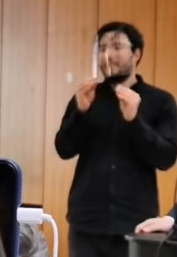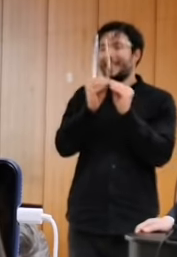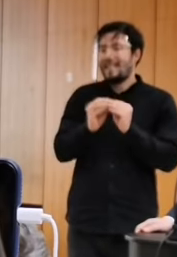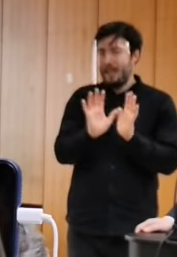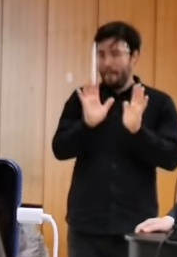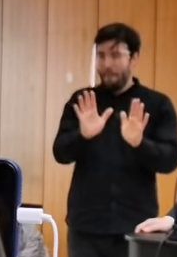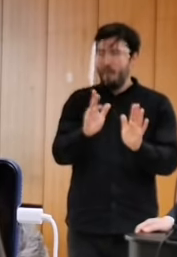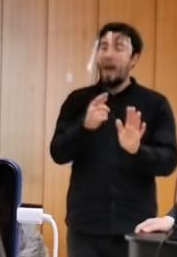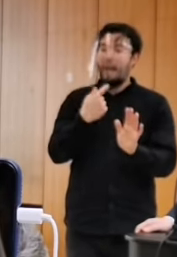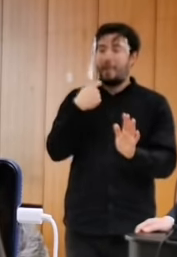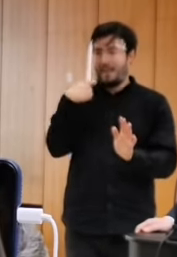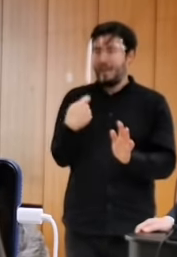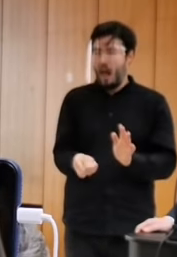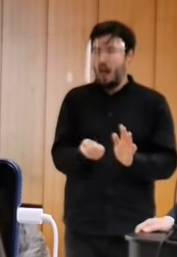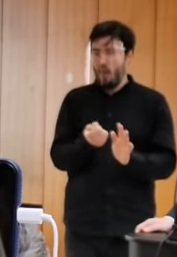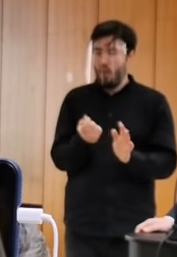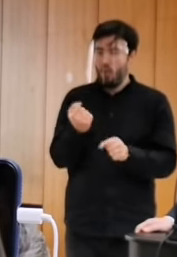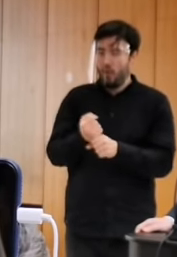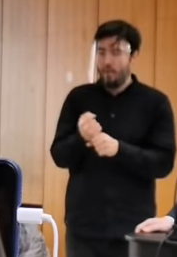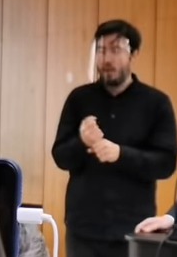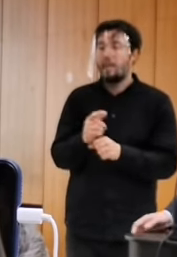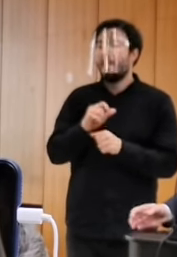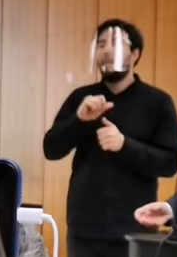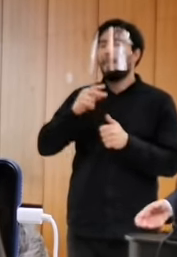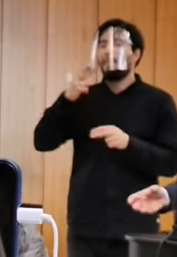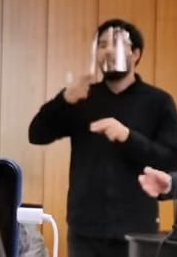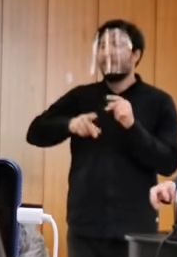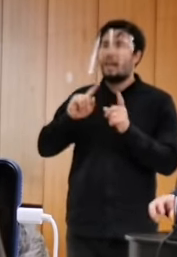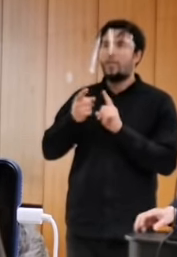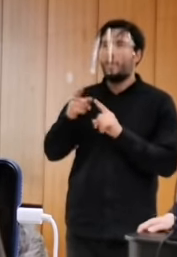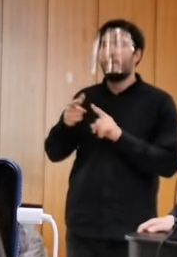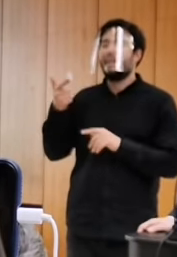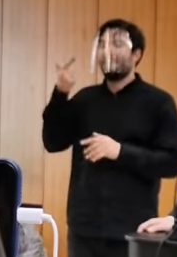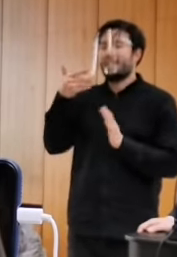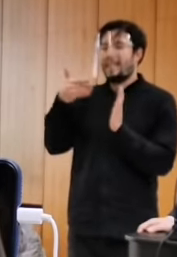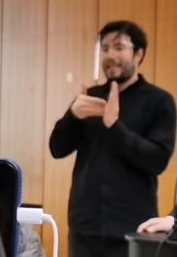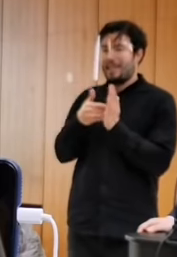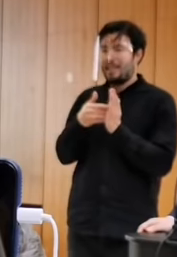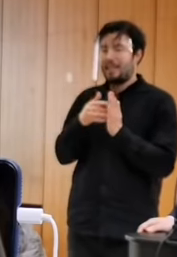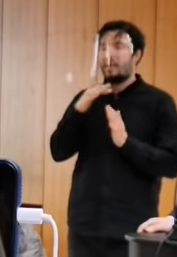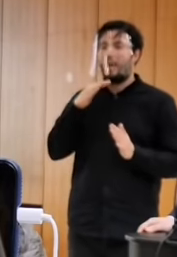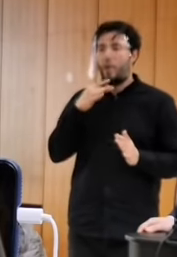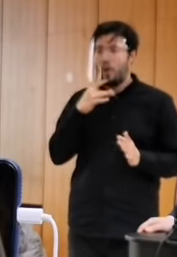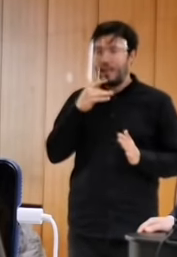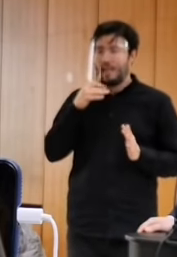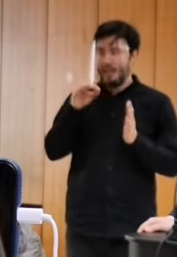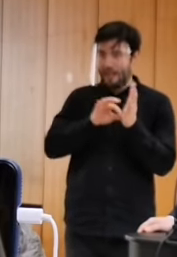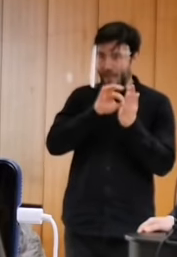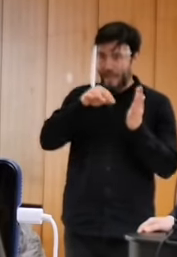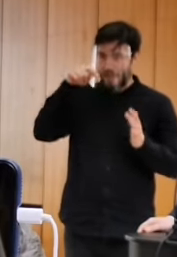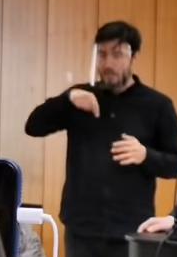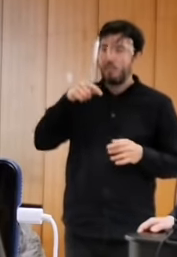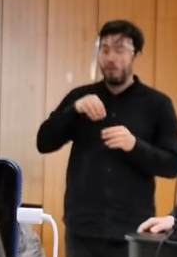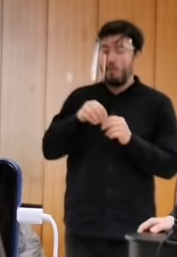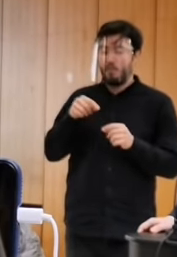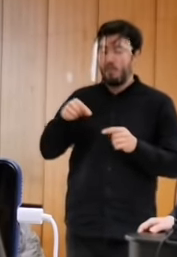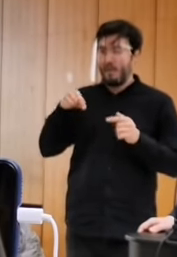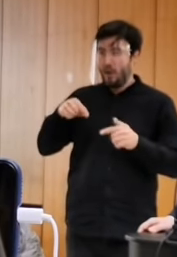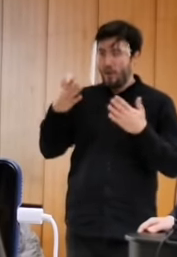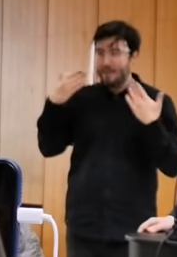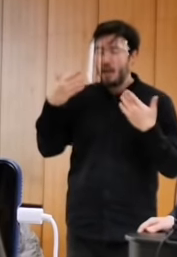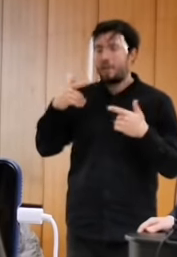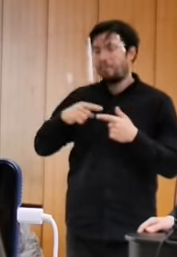bola, že to bude prvých 20 000 testov, respektíve tých kloktacích testov, ktoré už tento víkend, respektíve budúci